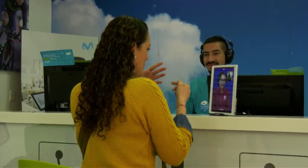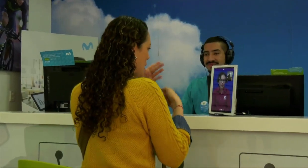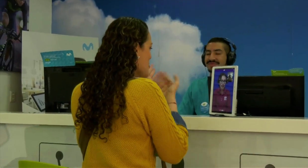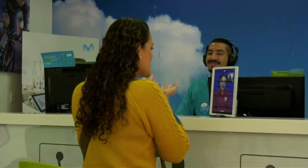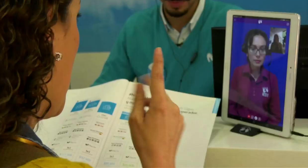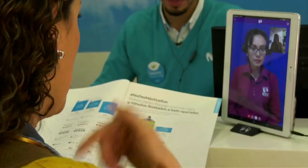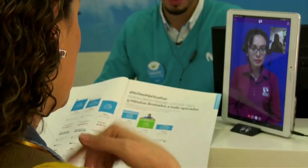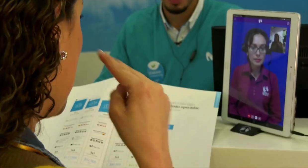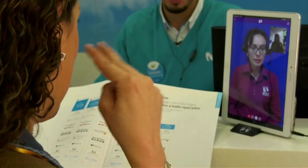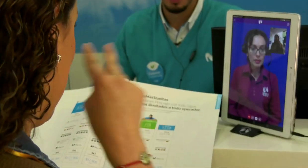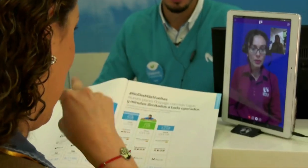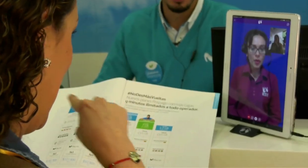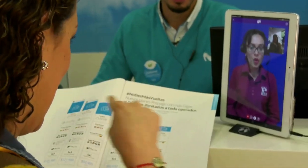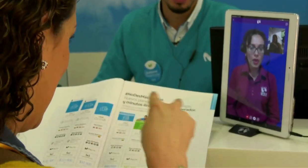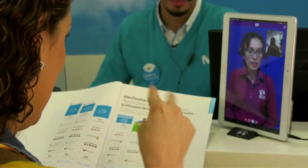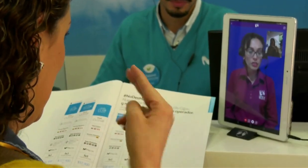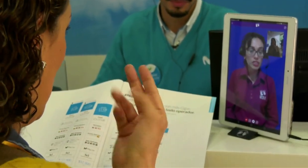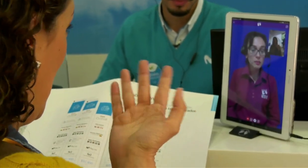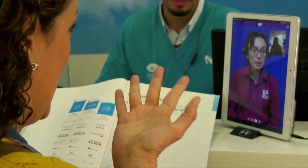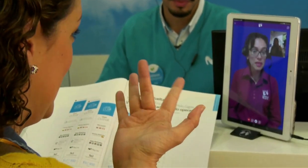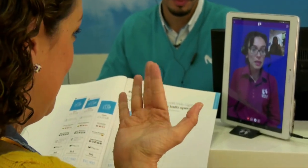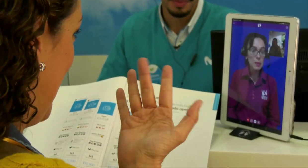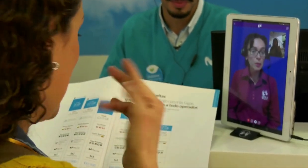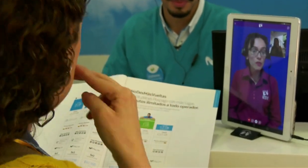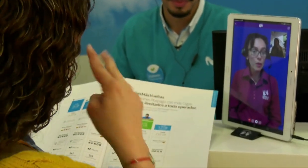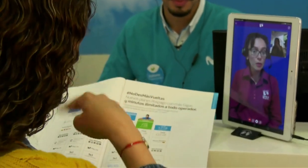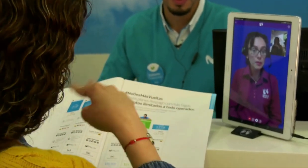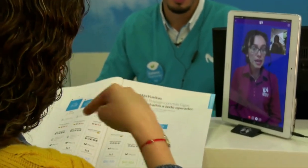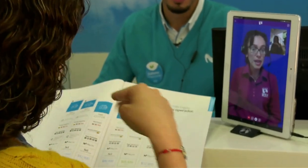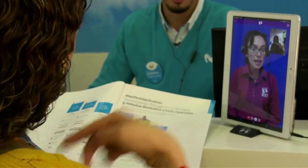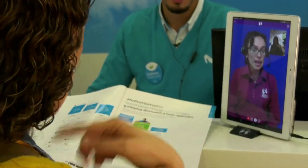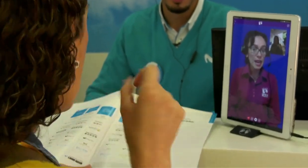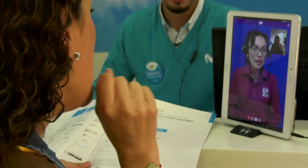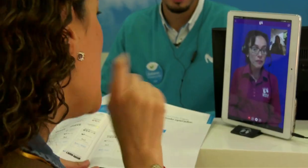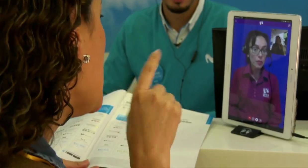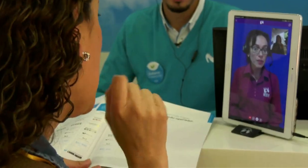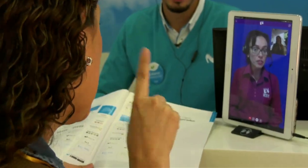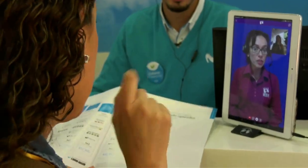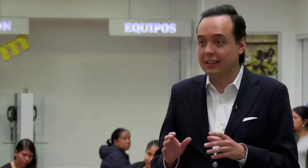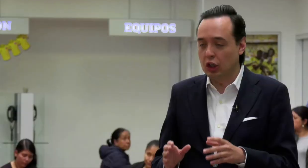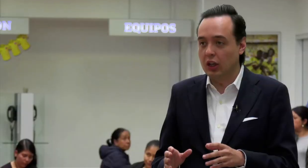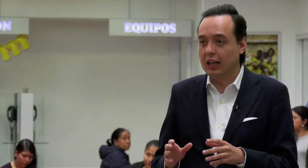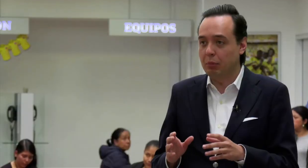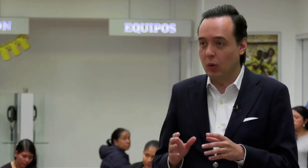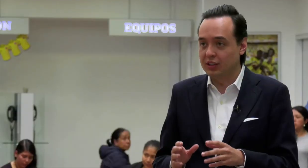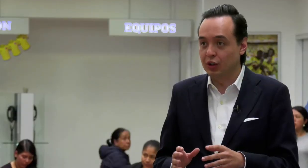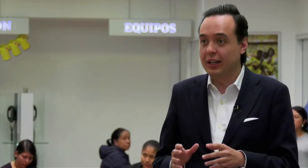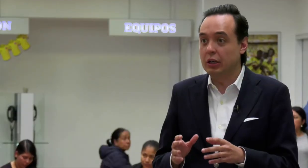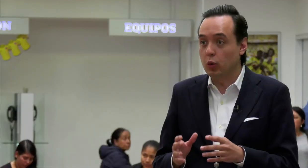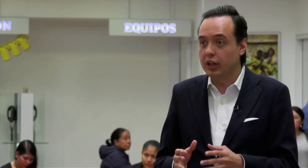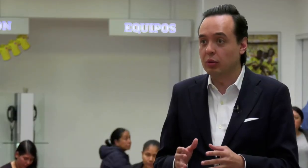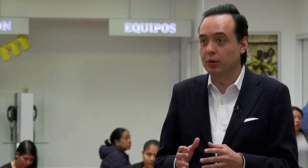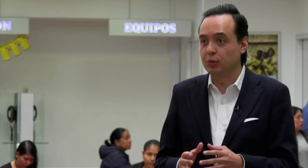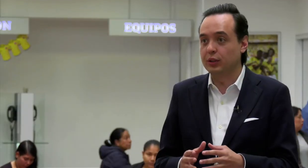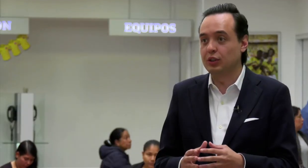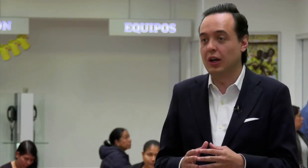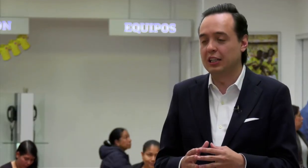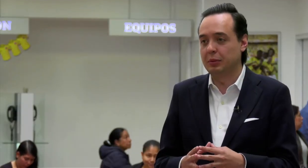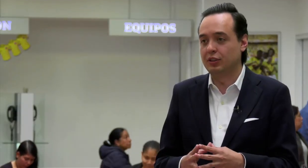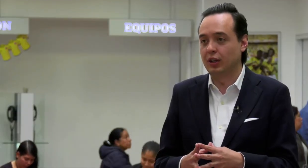atención al cliente estén adaptados y ajustados para atender a todas las personas, a toda la población, incluyendo, por supuesto, a las personas